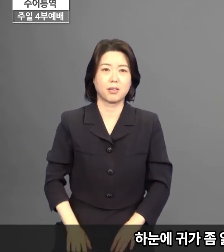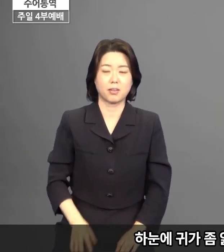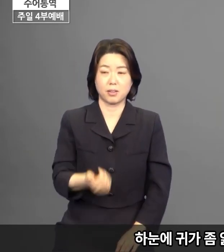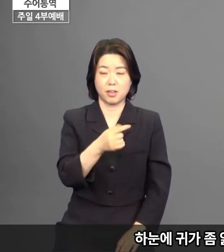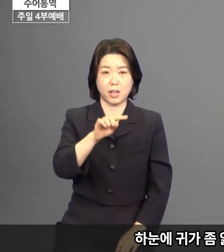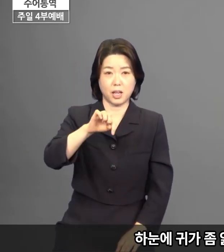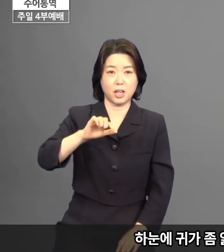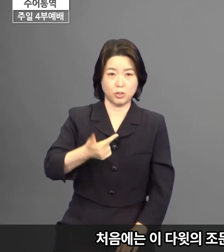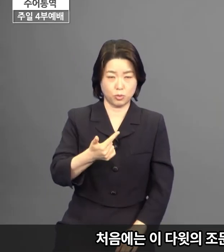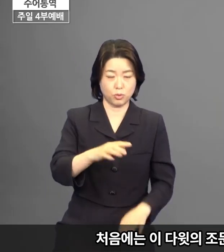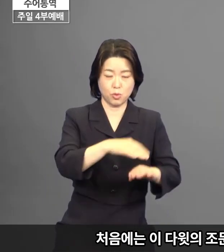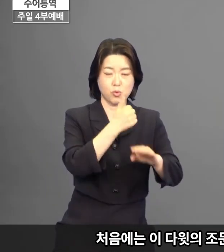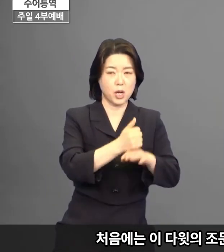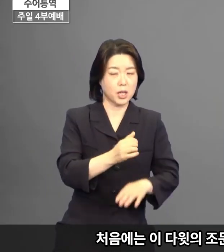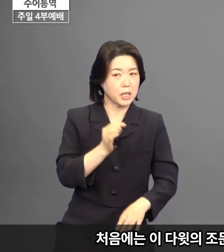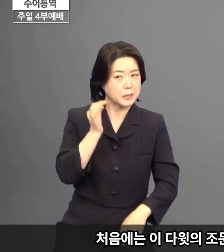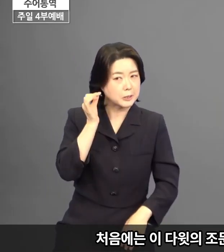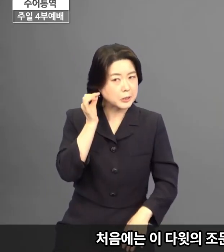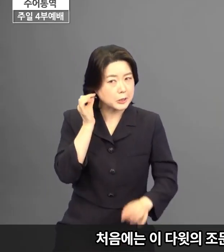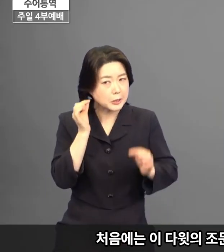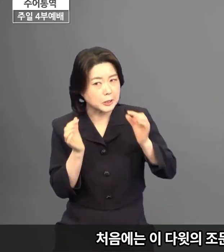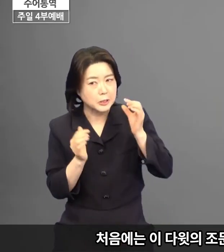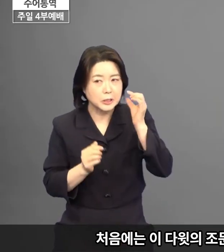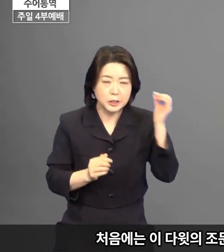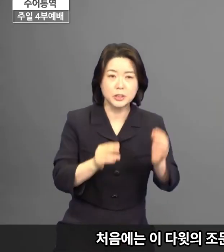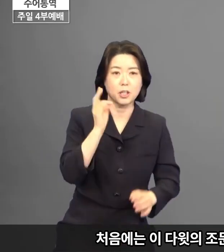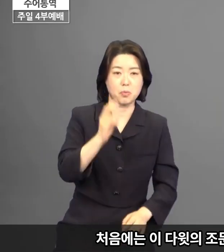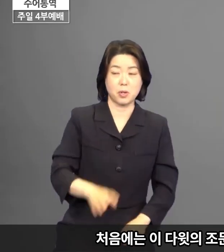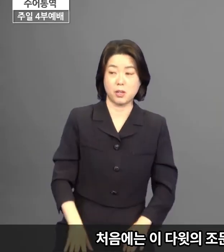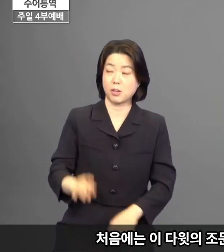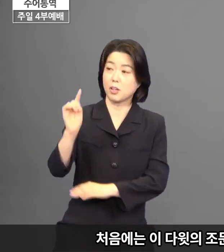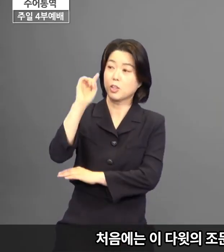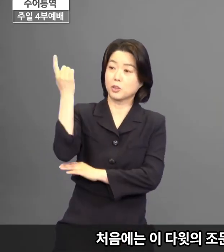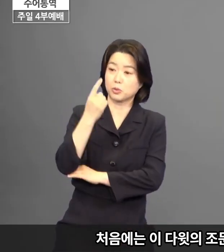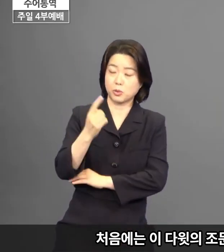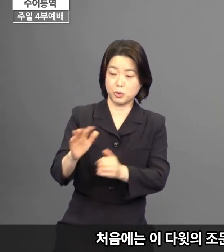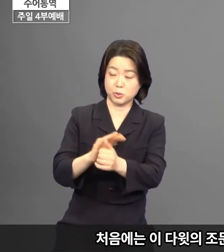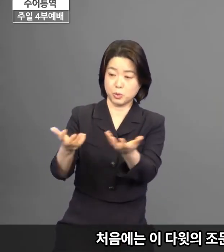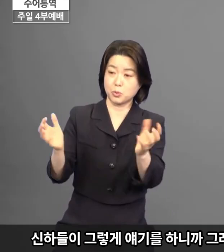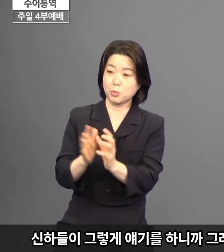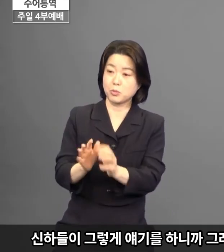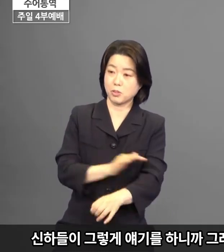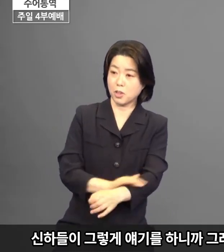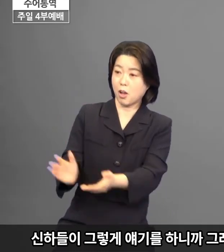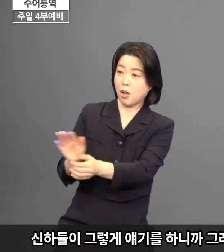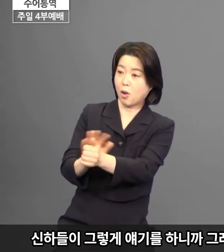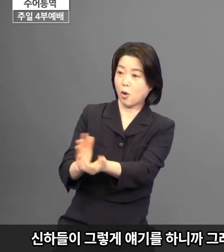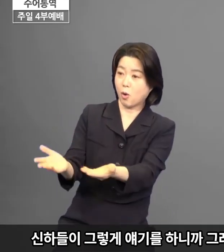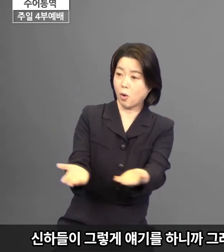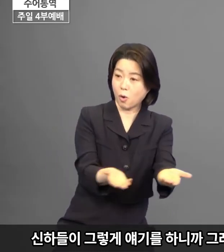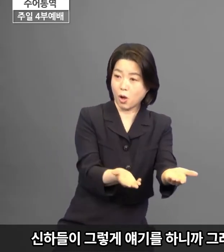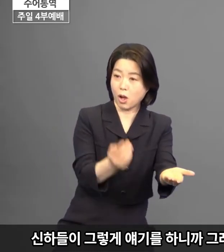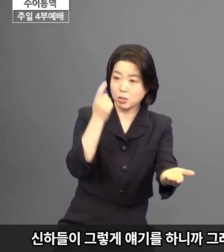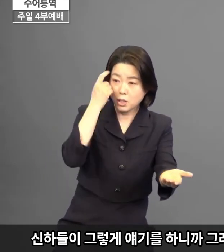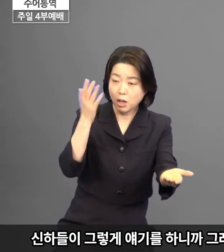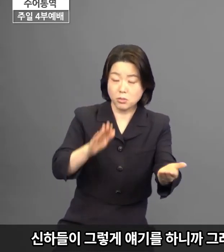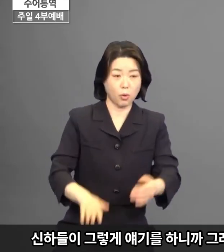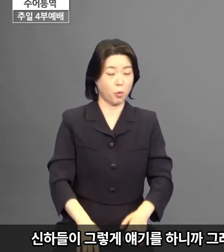좀 얇았던 것 같습니다. 처음에는 이 다윗의 이 조문단을 잘 받으려고 했는데 신하들이 그렇게 얘기를